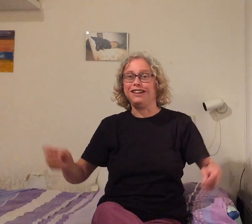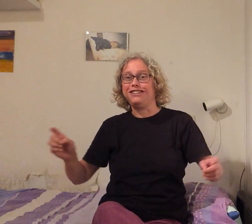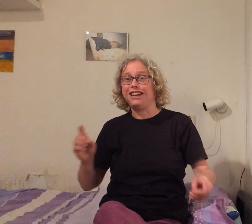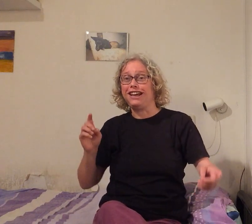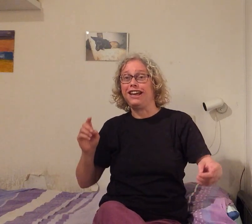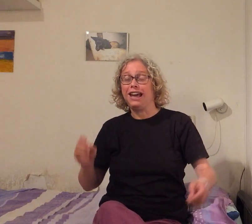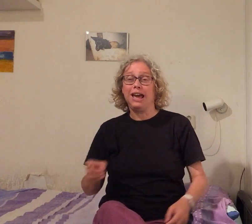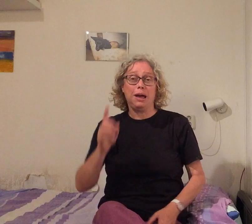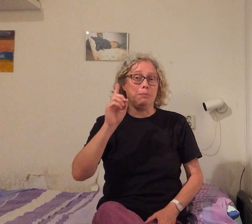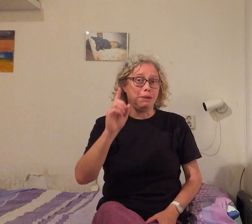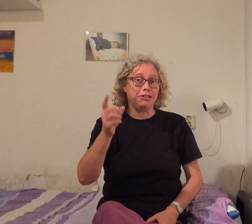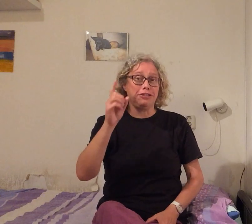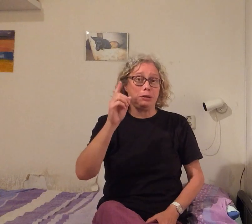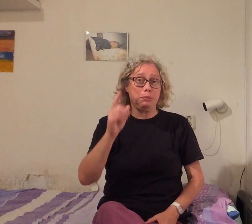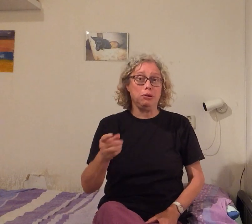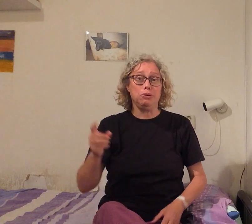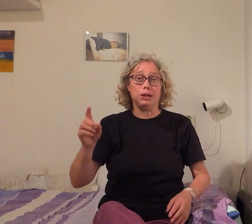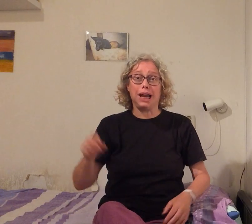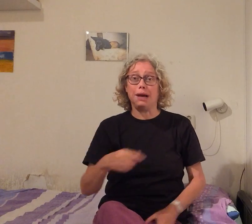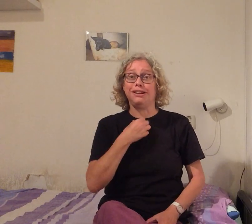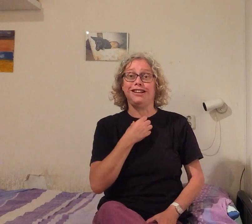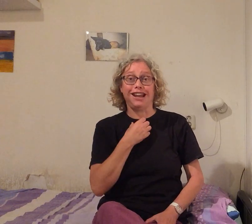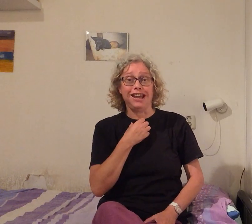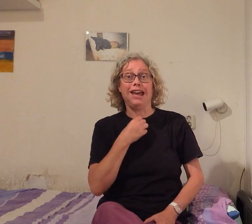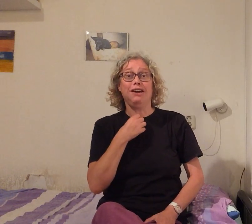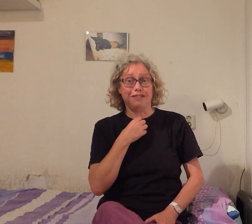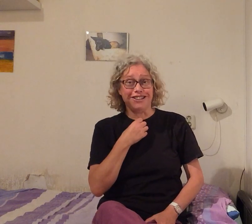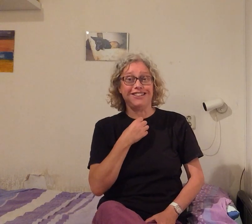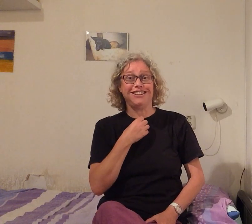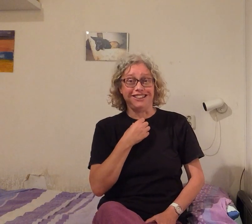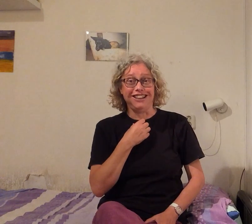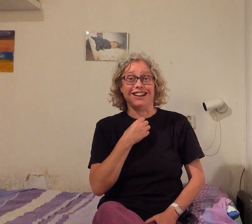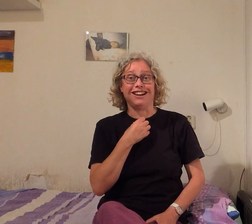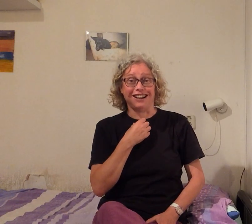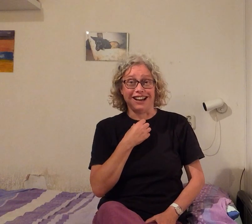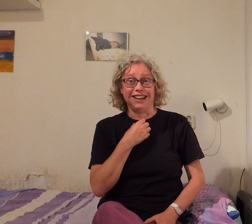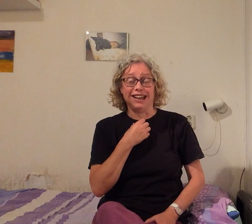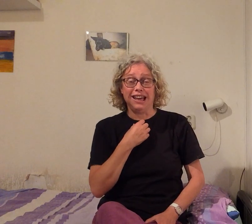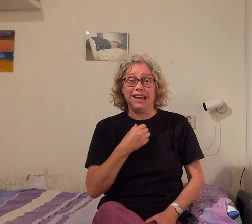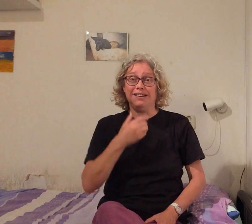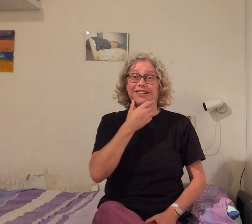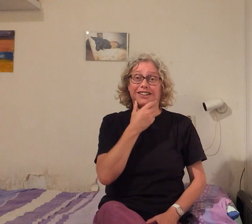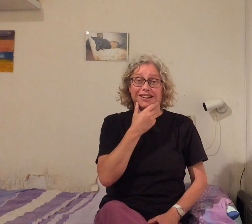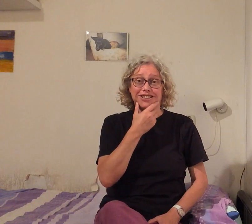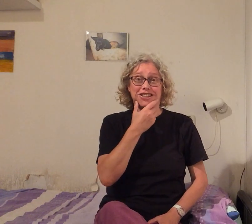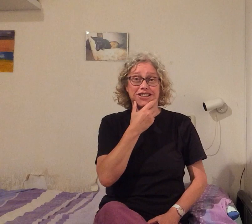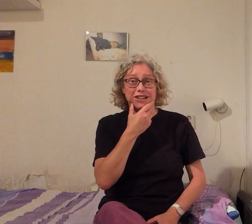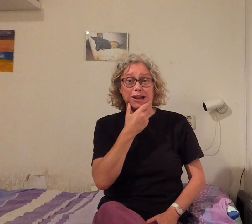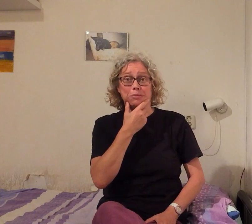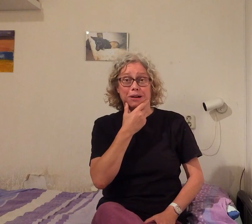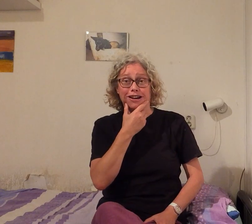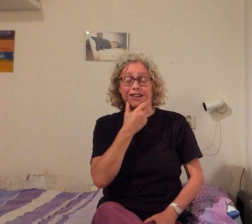wc, met de broek naar beneden van de diarree. Wat at ze dan man,